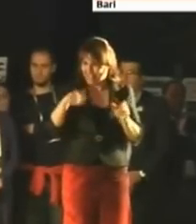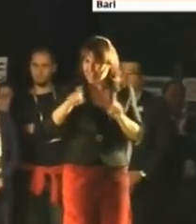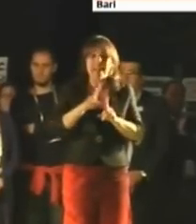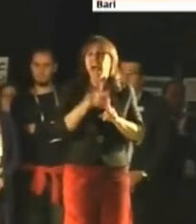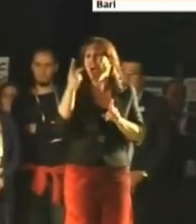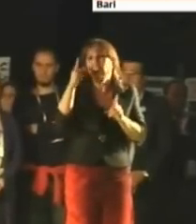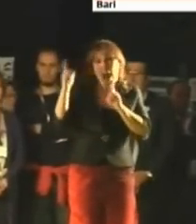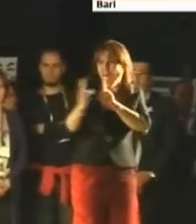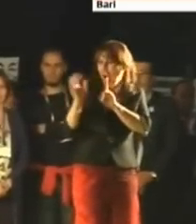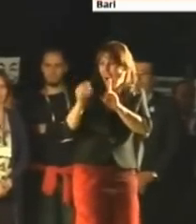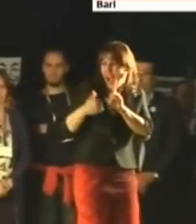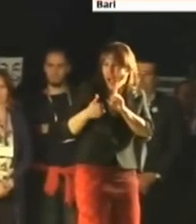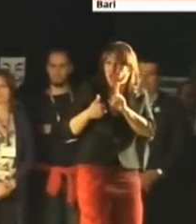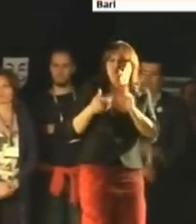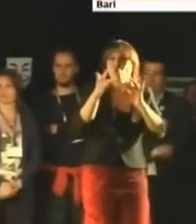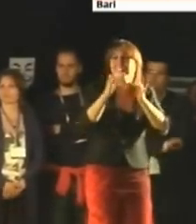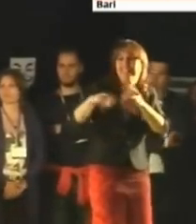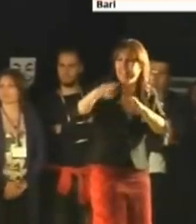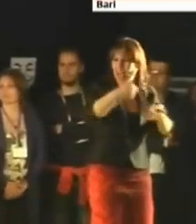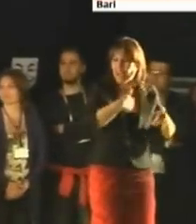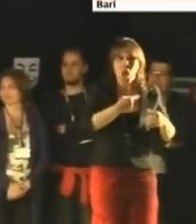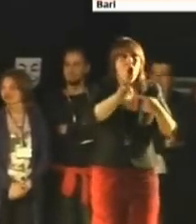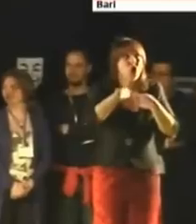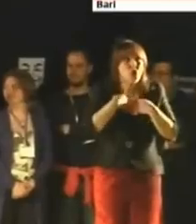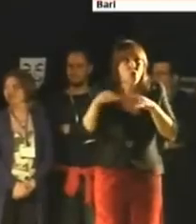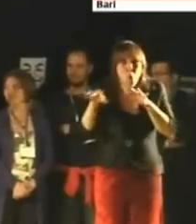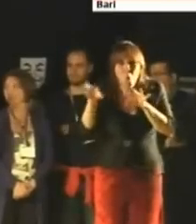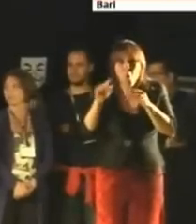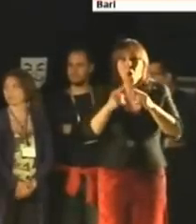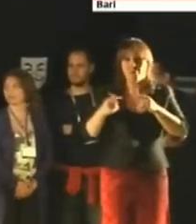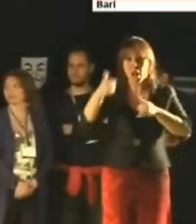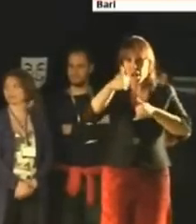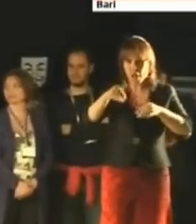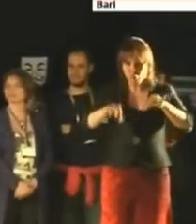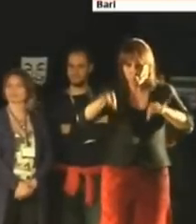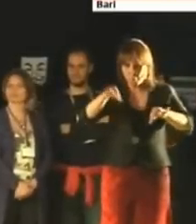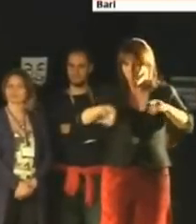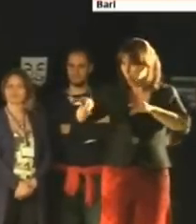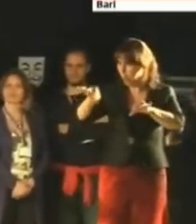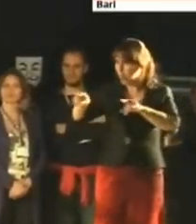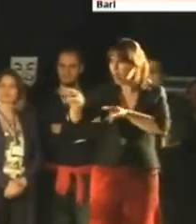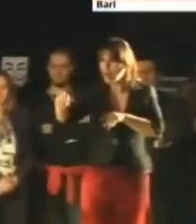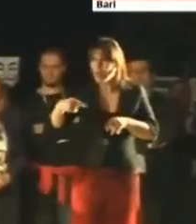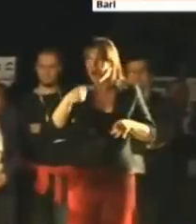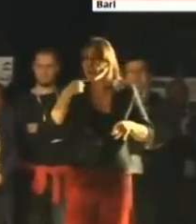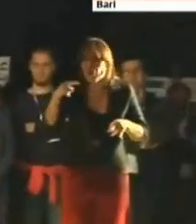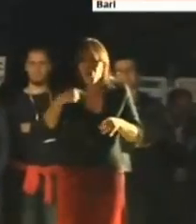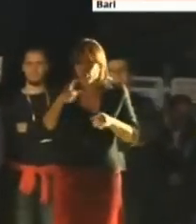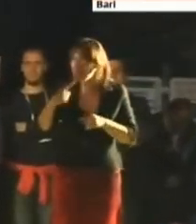li ho conosciuti. Cioè, io che sarei quello che nomina dall'alto tutti, sono arrivato lì e ho detto, ma chi cazzo